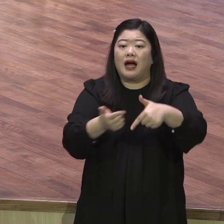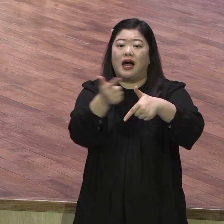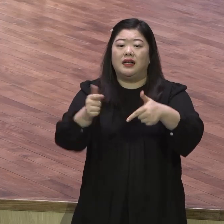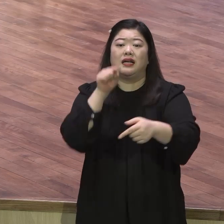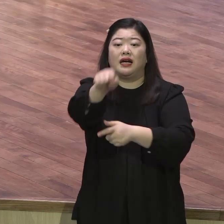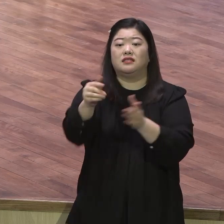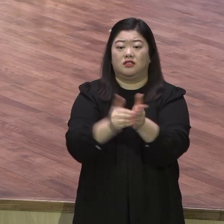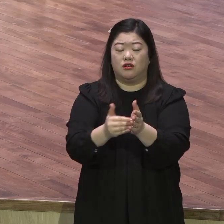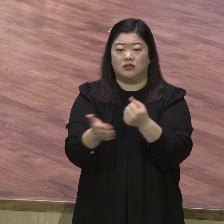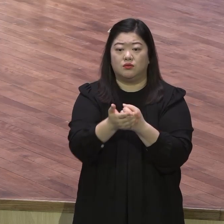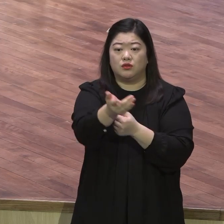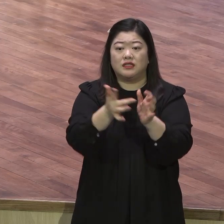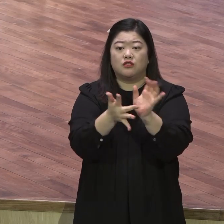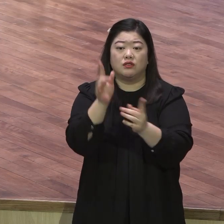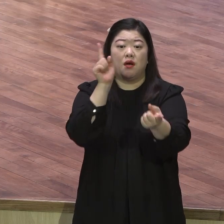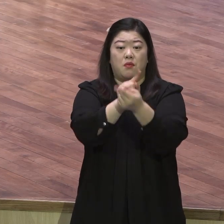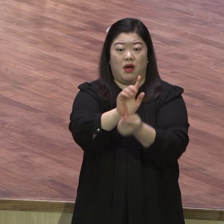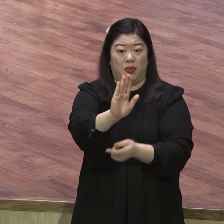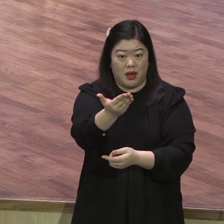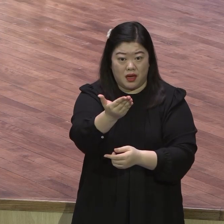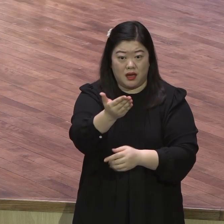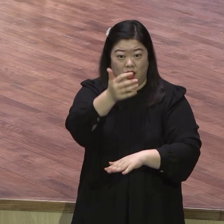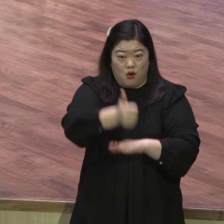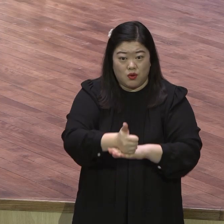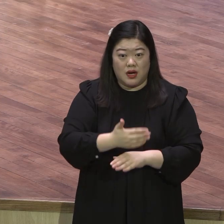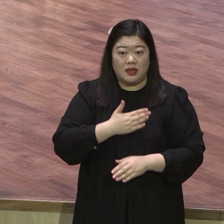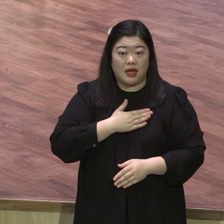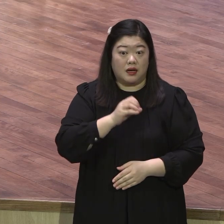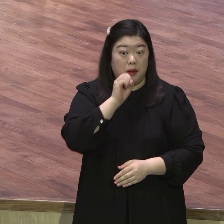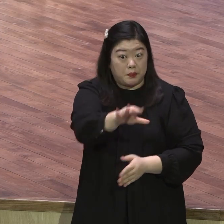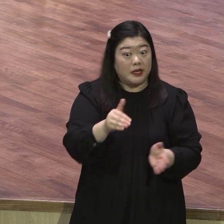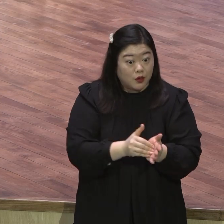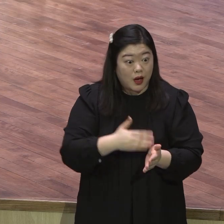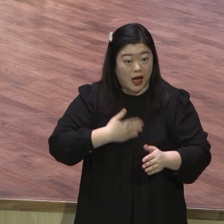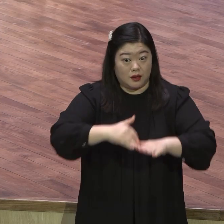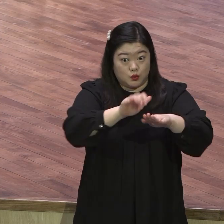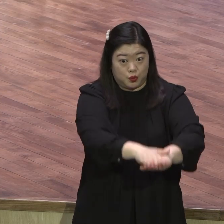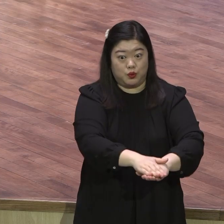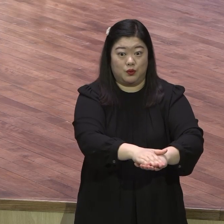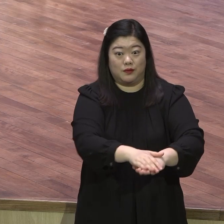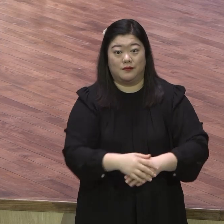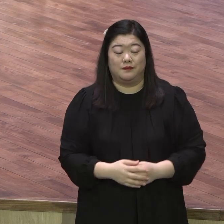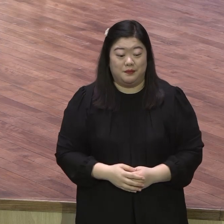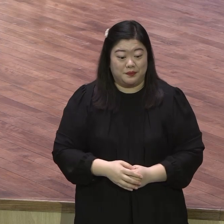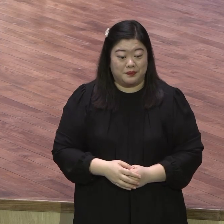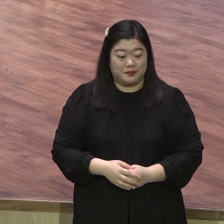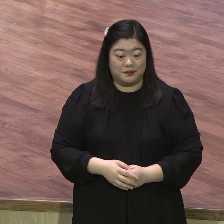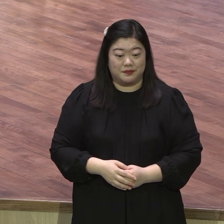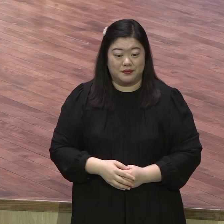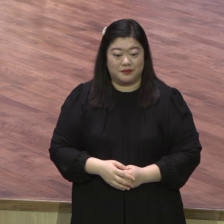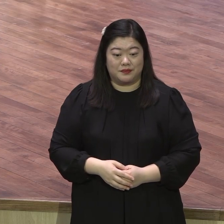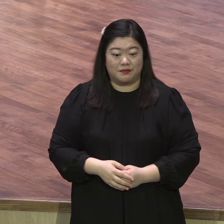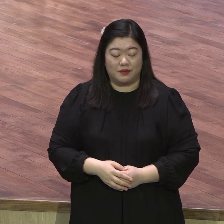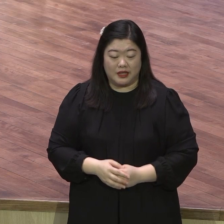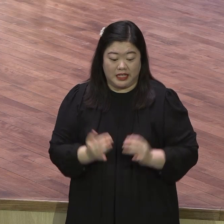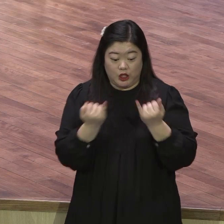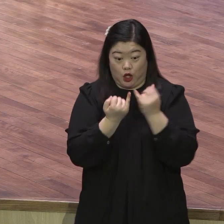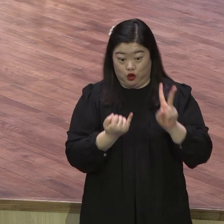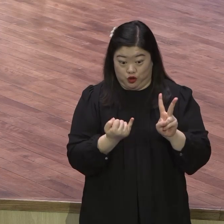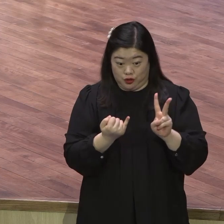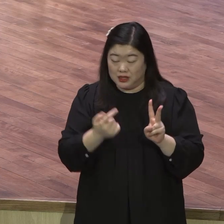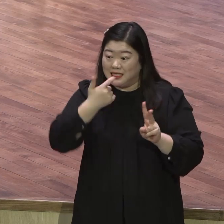거기서 너희가 배우리라 하라 보라 내가 너희에게 일렀느리라 하거늘 예수님의 부활 소식을 들은 두